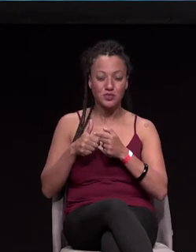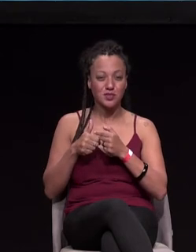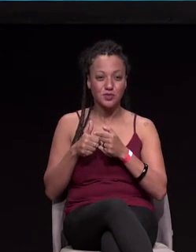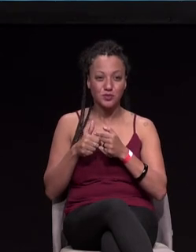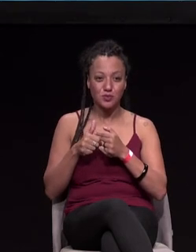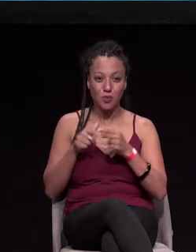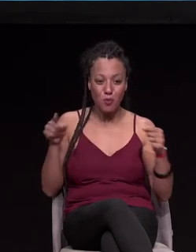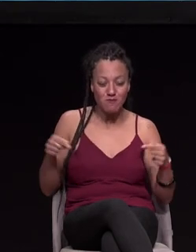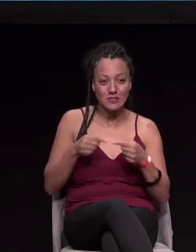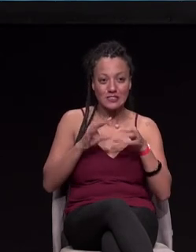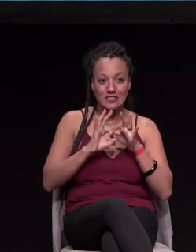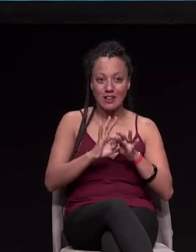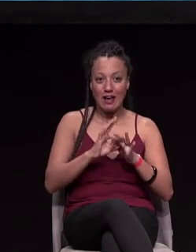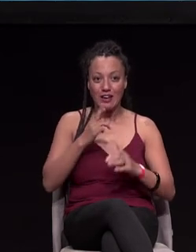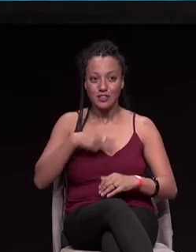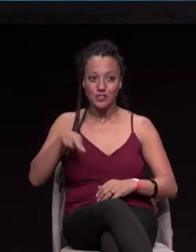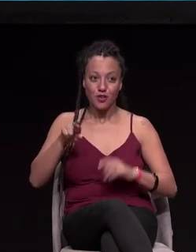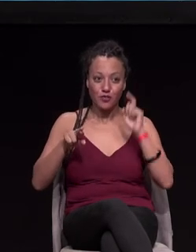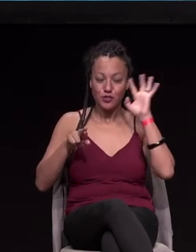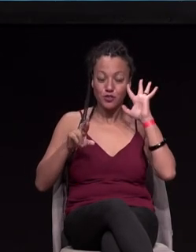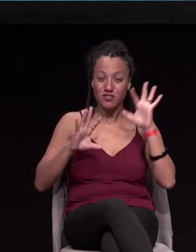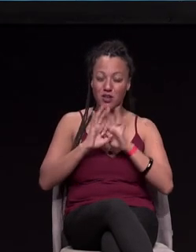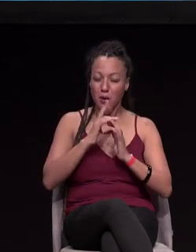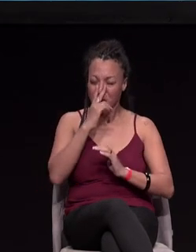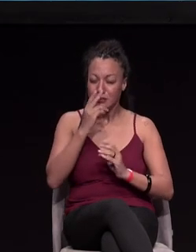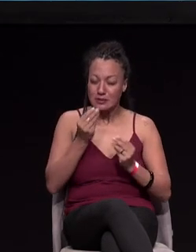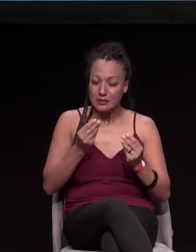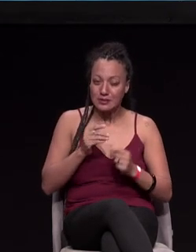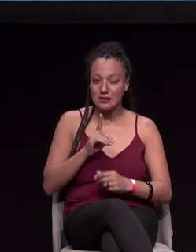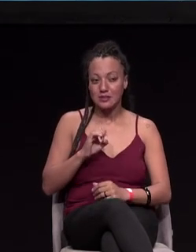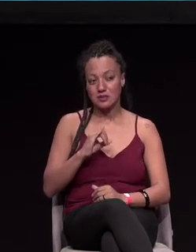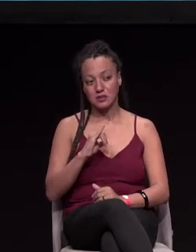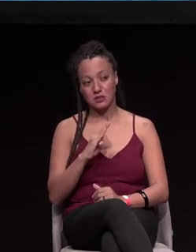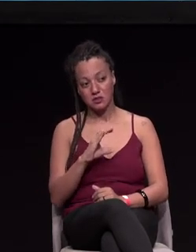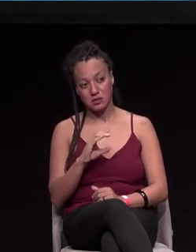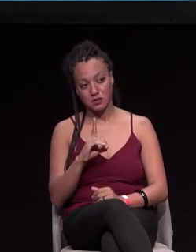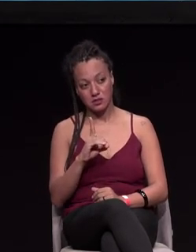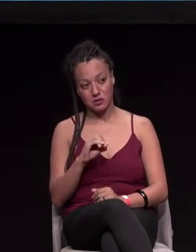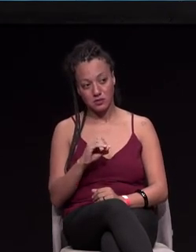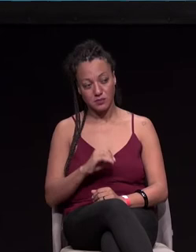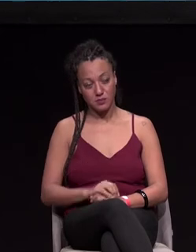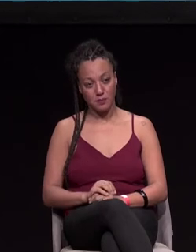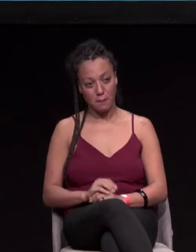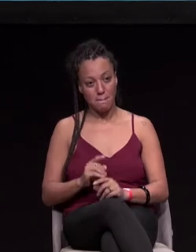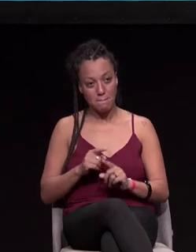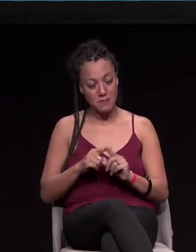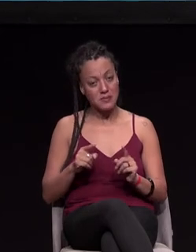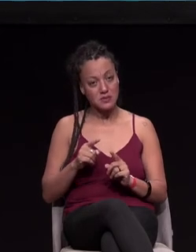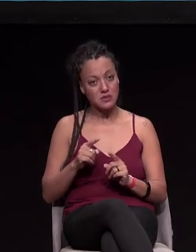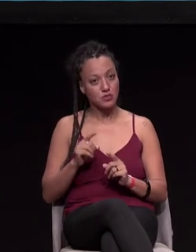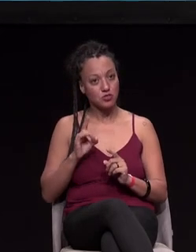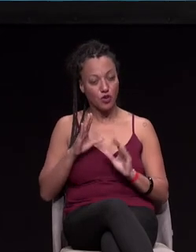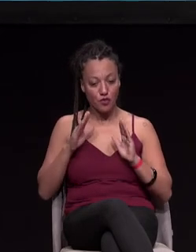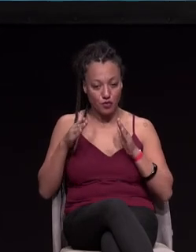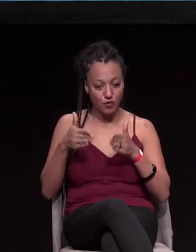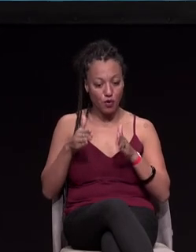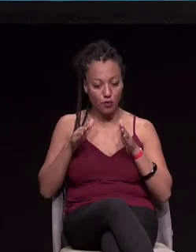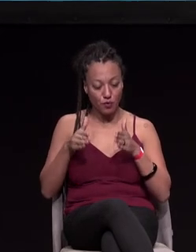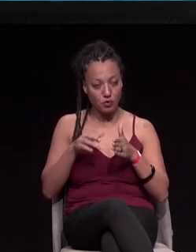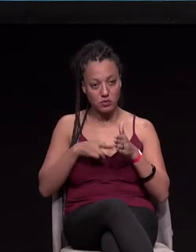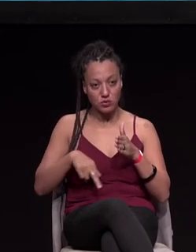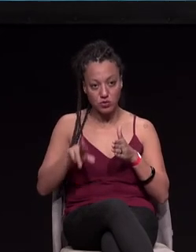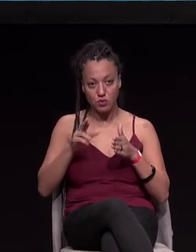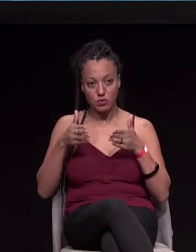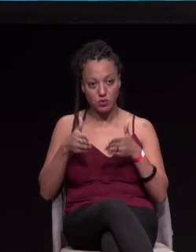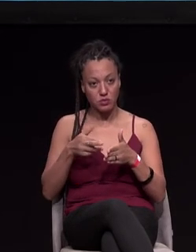delicada mas eu acredito que a possibilidade seja essa né você não se fixar só na religião no fundamento